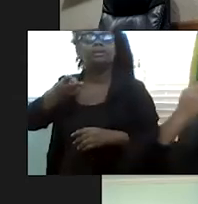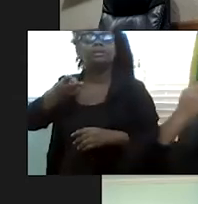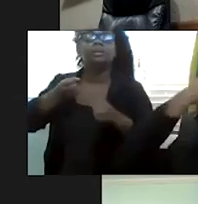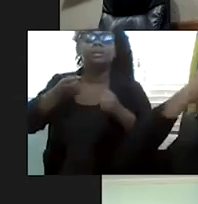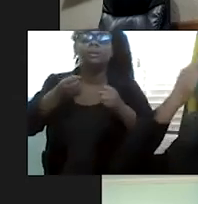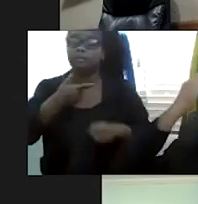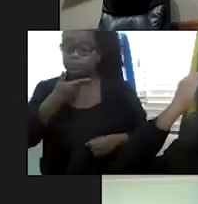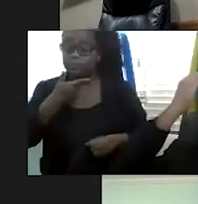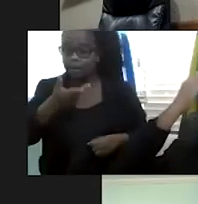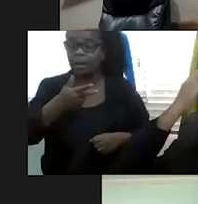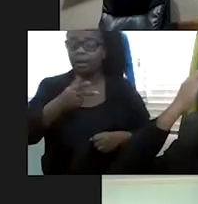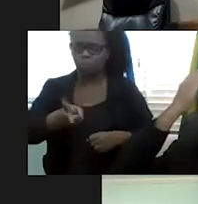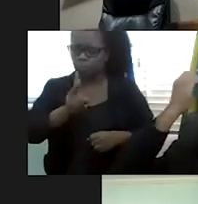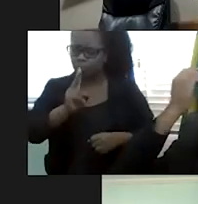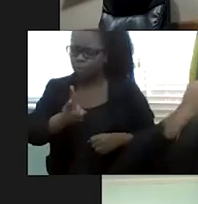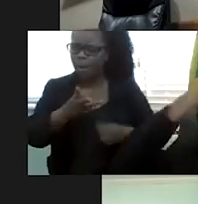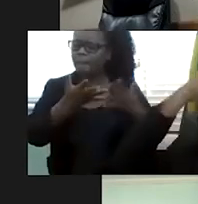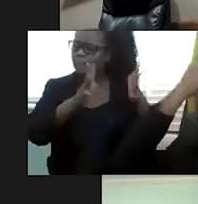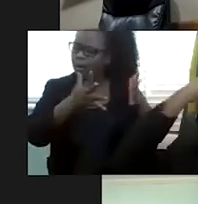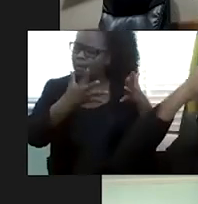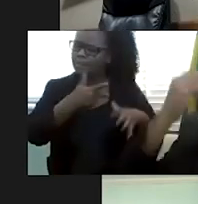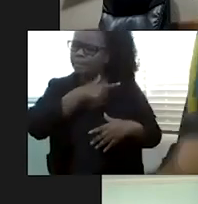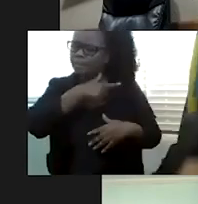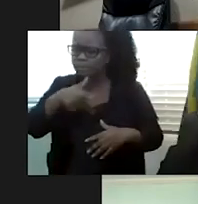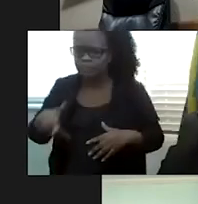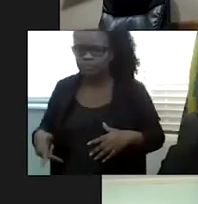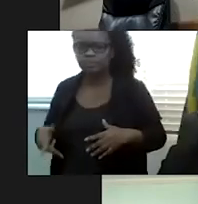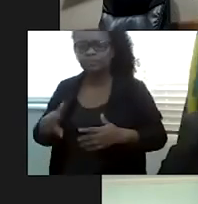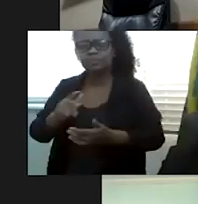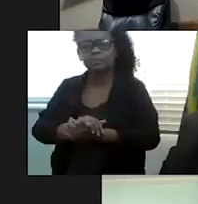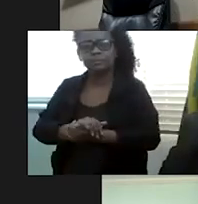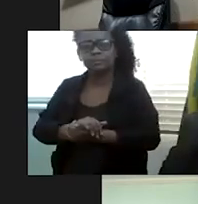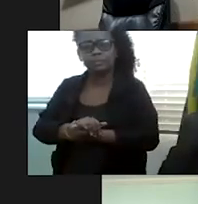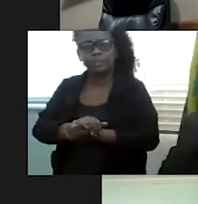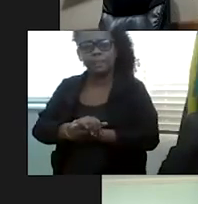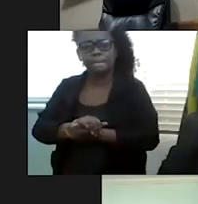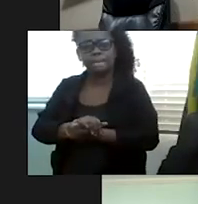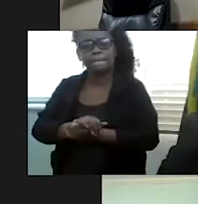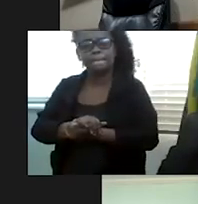continuar, parabenizar o presidente essa sessão, mas